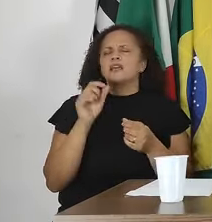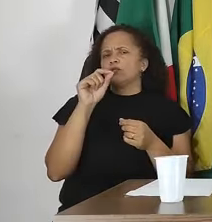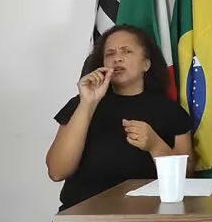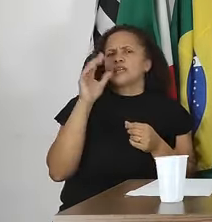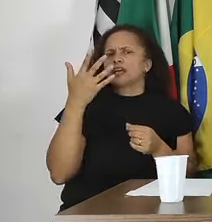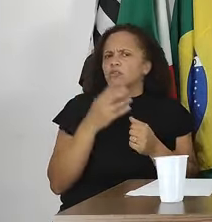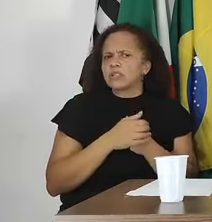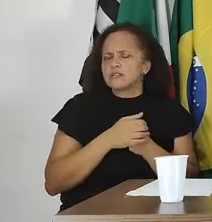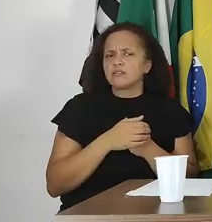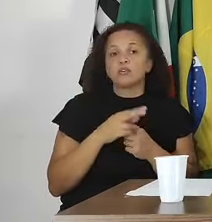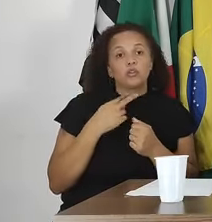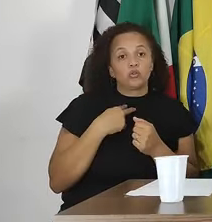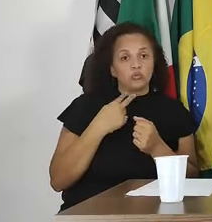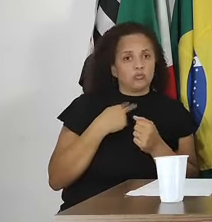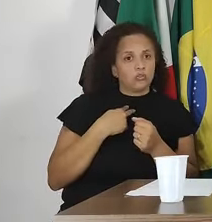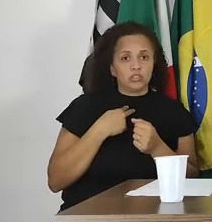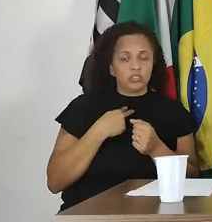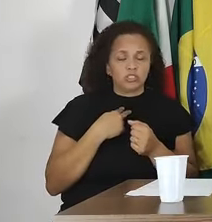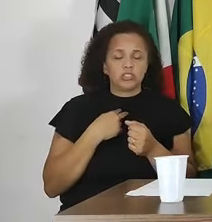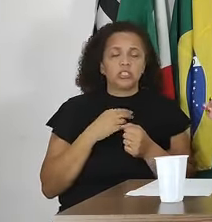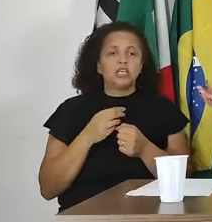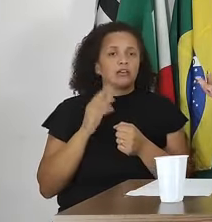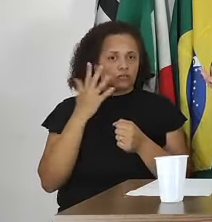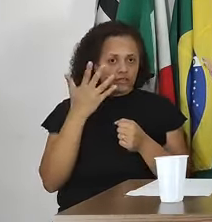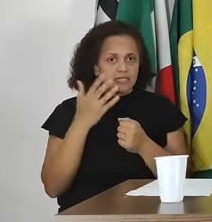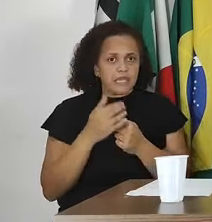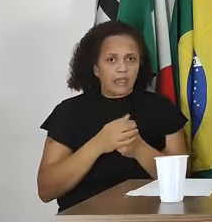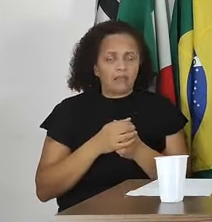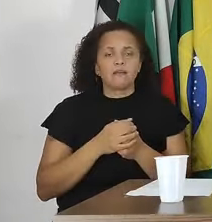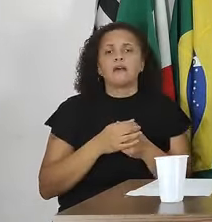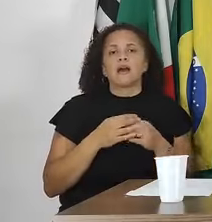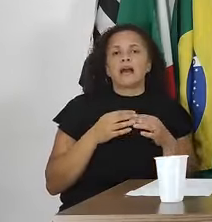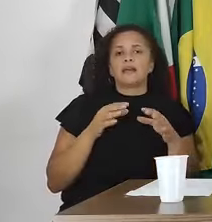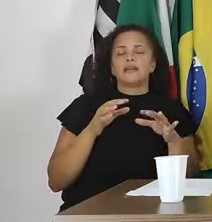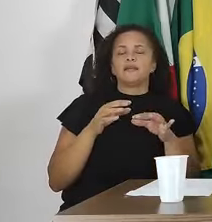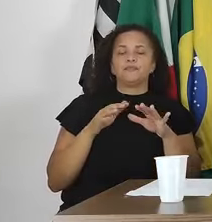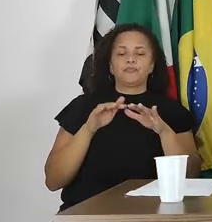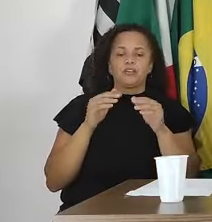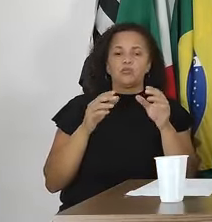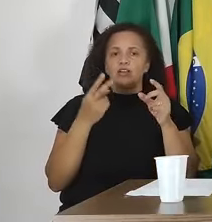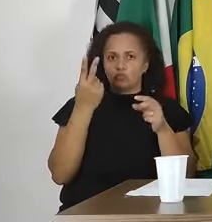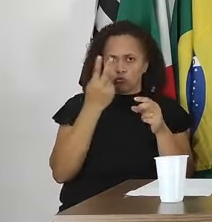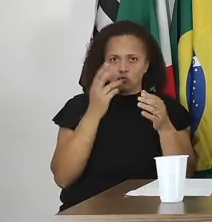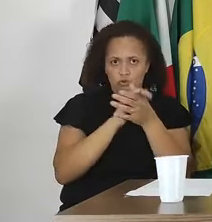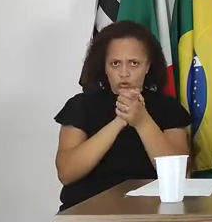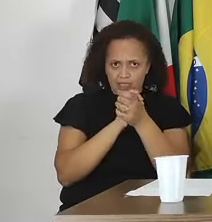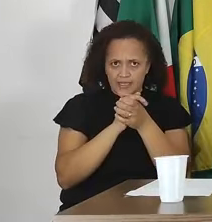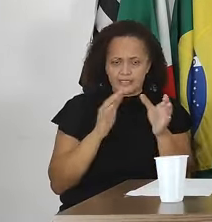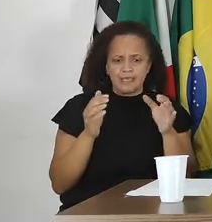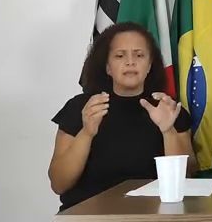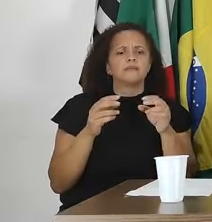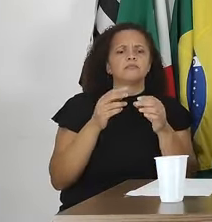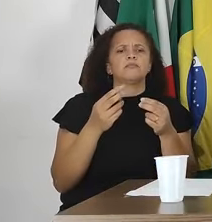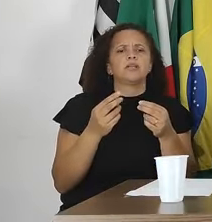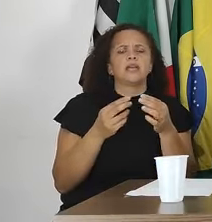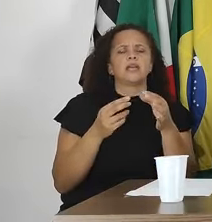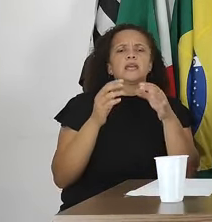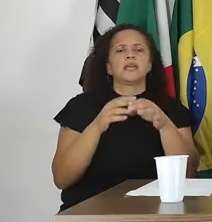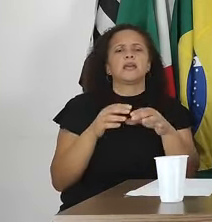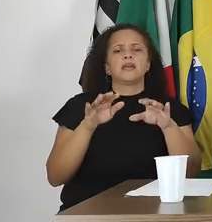praça pública, era no mercado central. Então expôs aqueles irmãos daquele pecado que eles